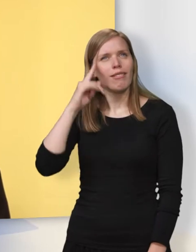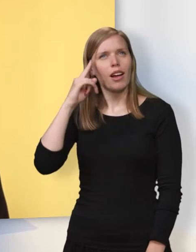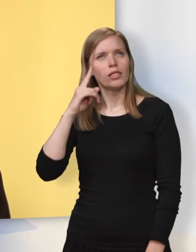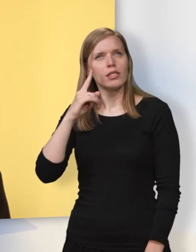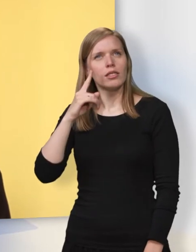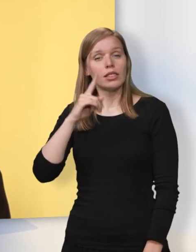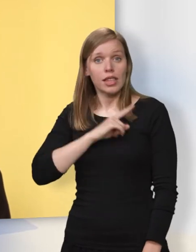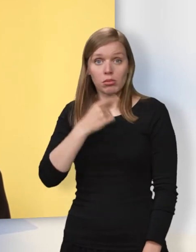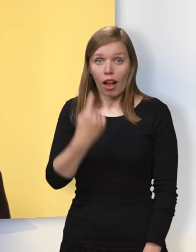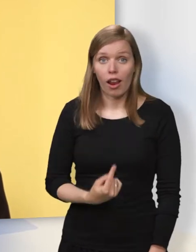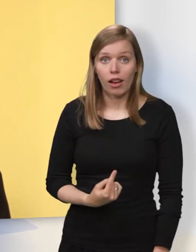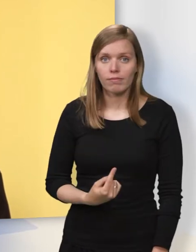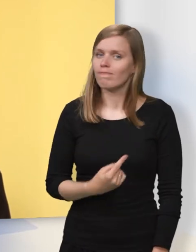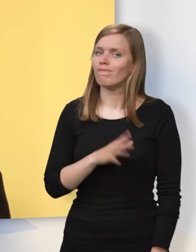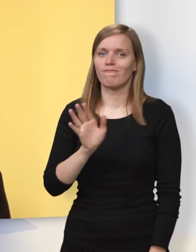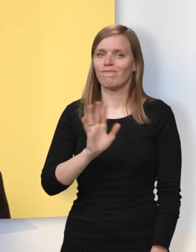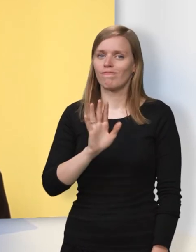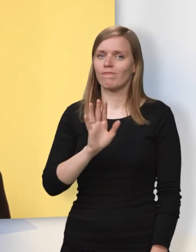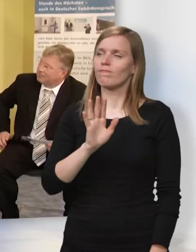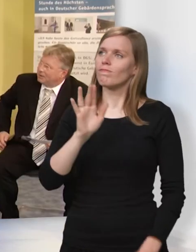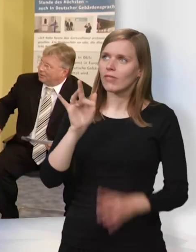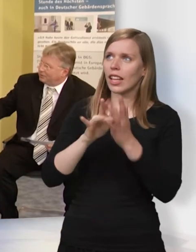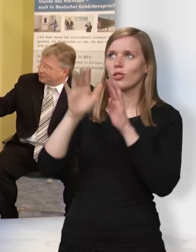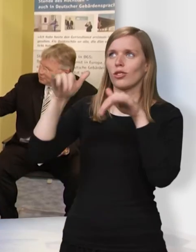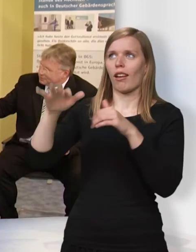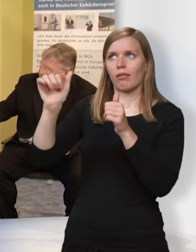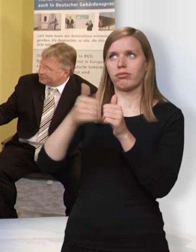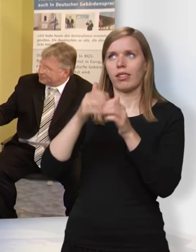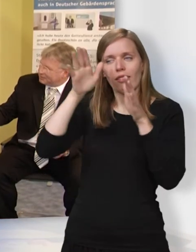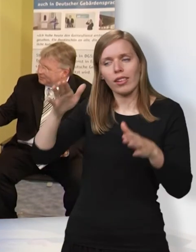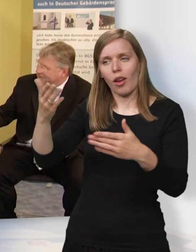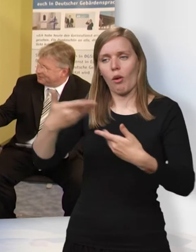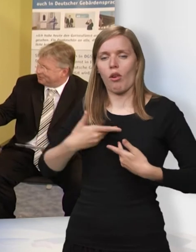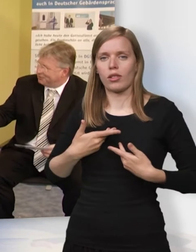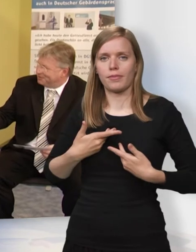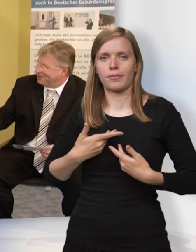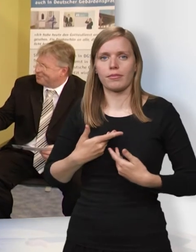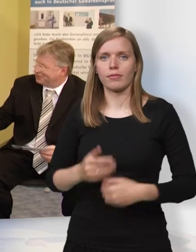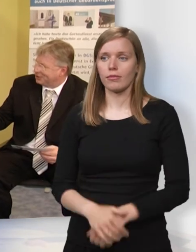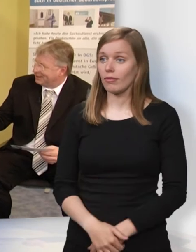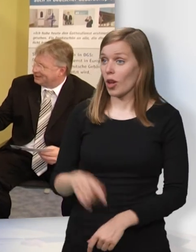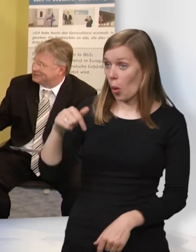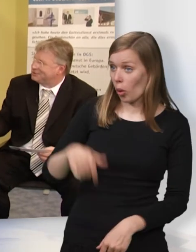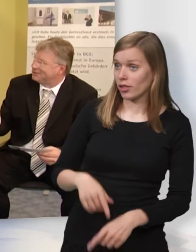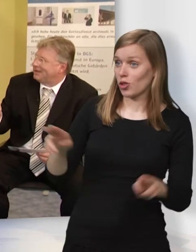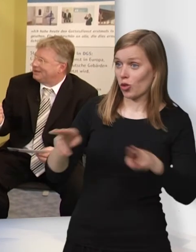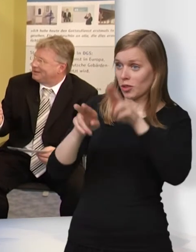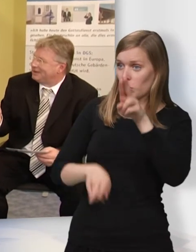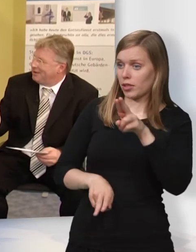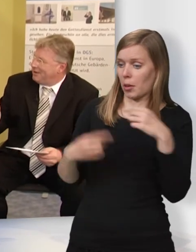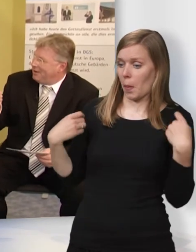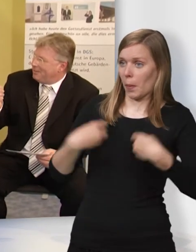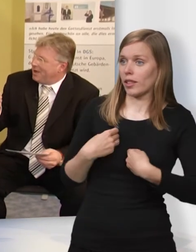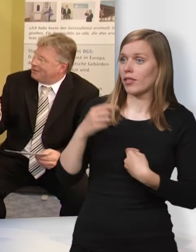noch jemanden habe, der mir das Vertrauen gibt. Heute in der Stunde des Höchsten mit dunkelblauem Jackett, ansonsten